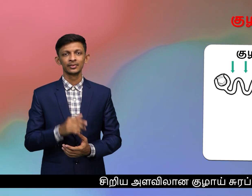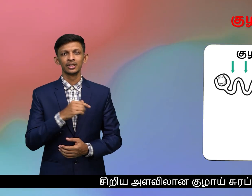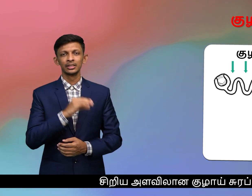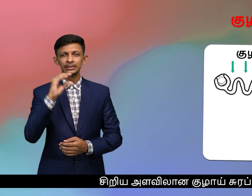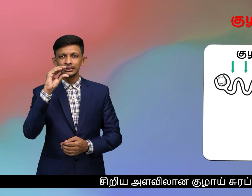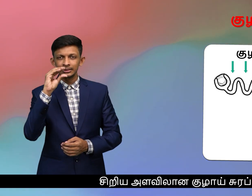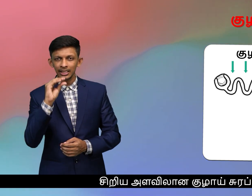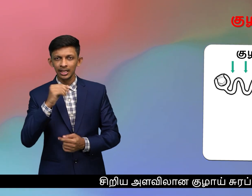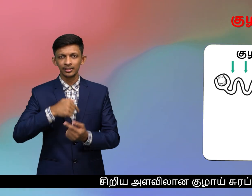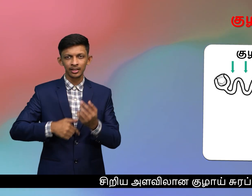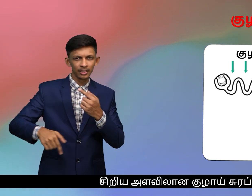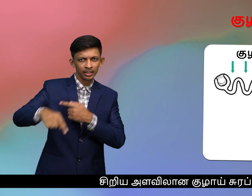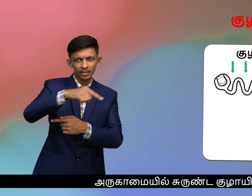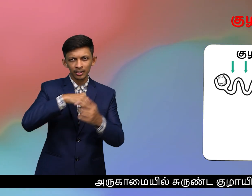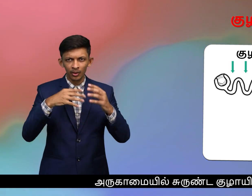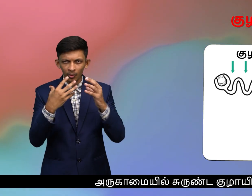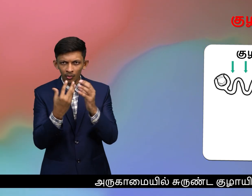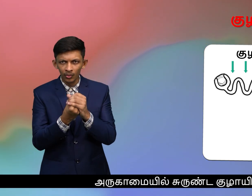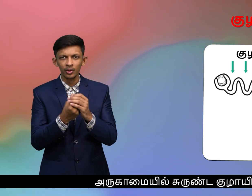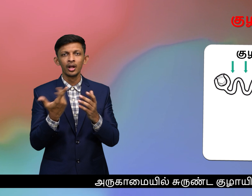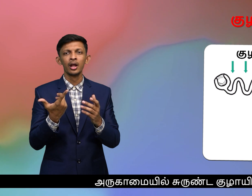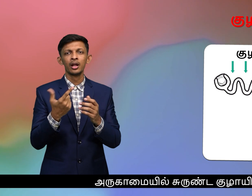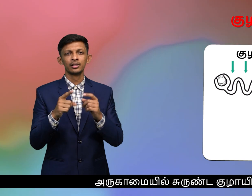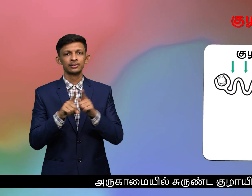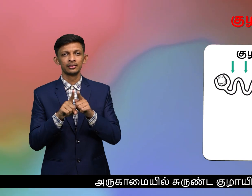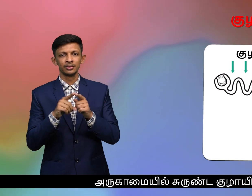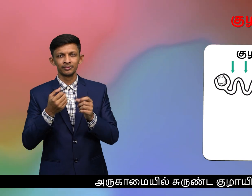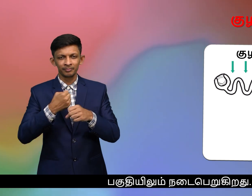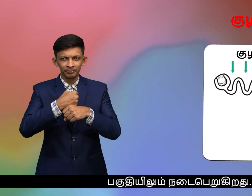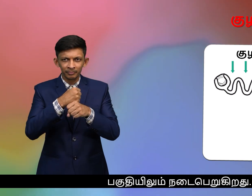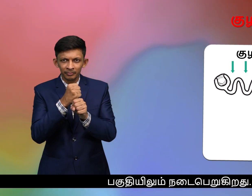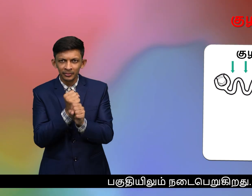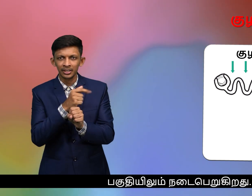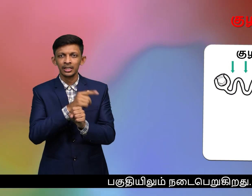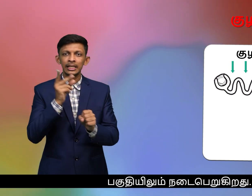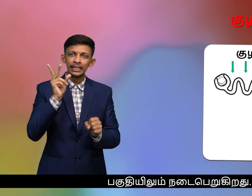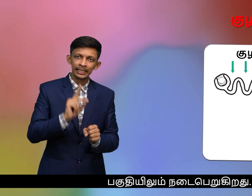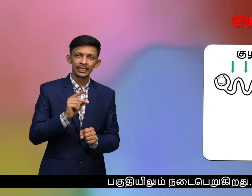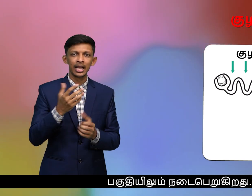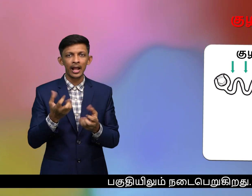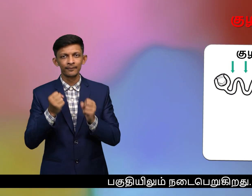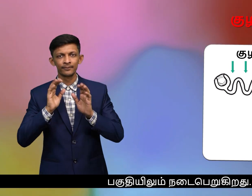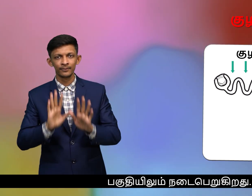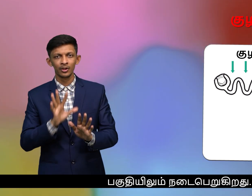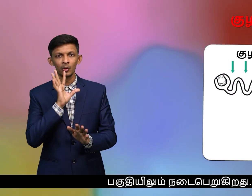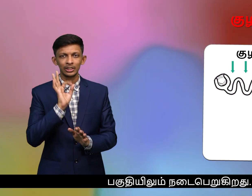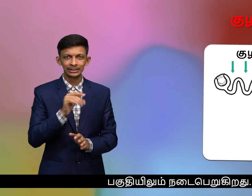சிறிய அளவிலான குழாய் சுரப்பு அருகாமையில் சுருண்ட குழாயின் பகுதியிலும் நடைபெறுகிறது.